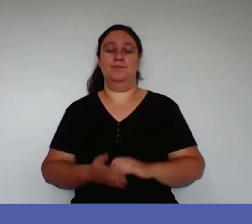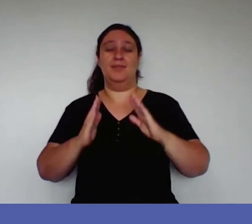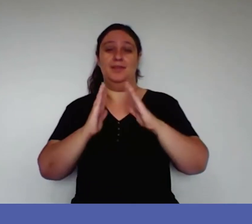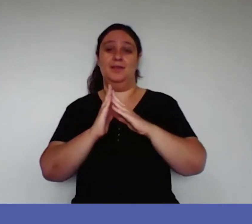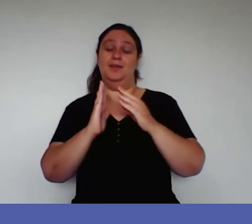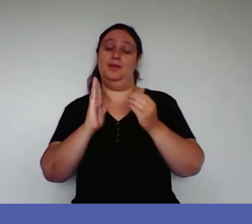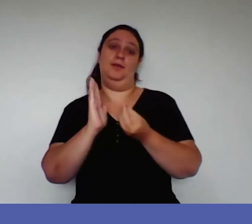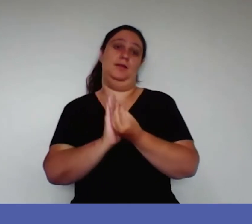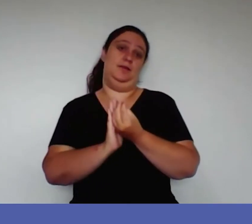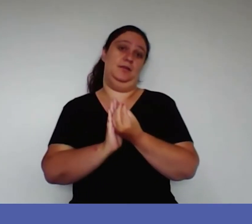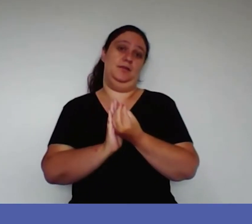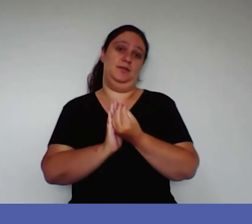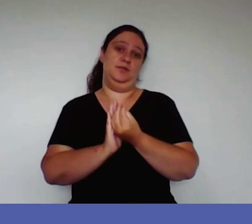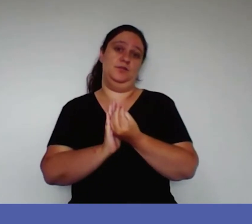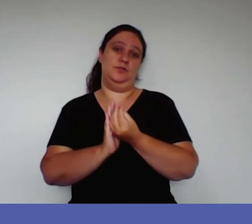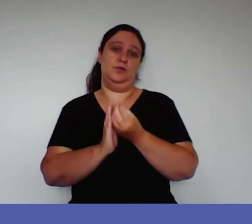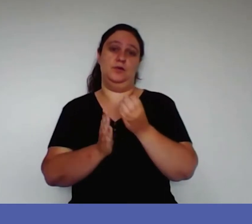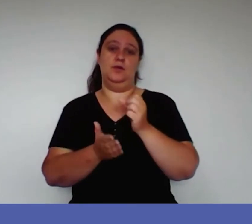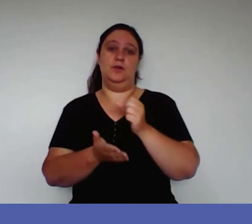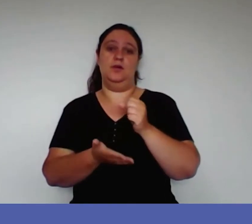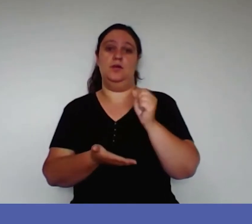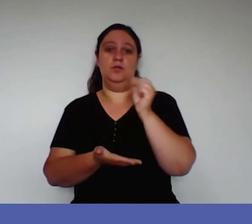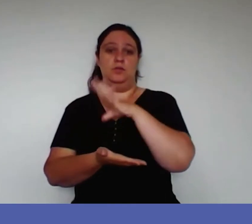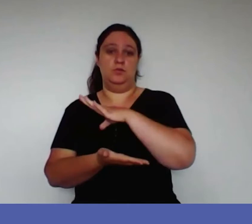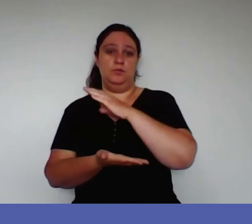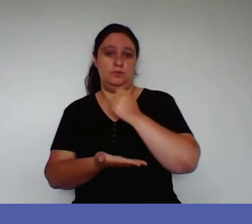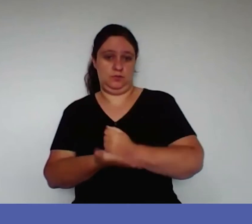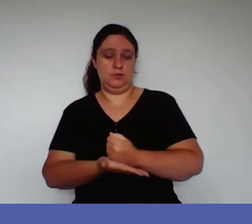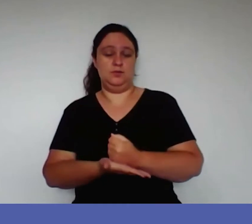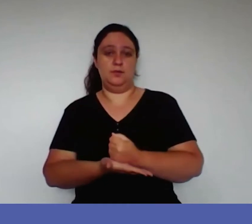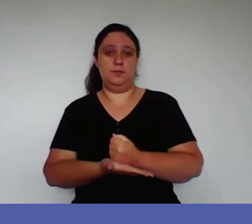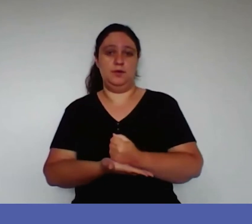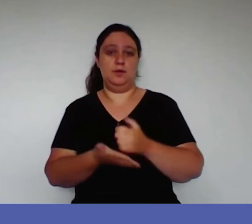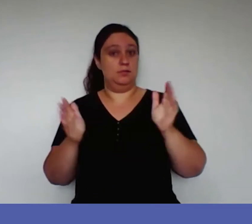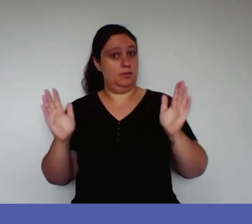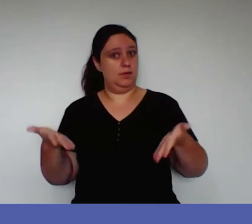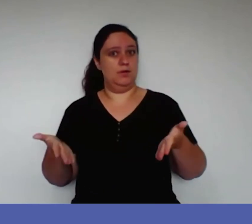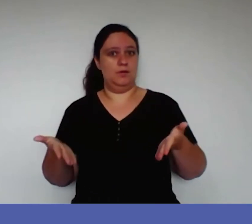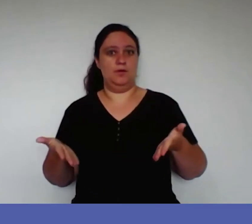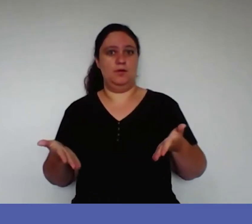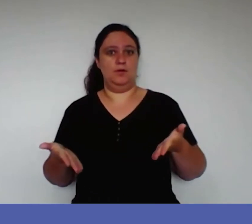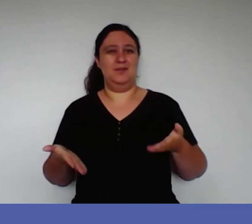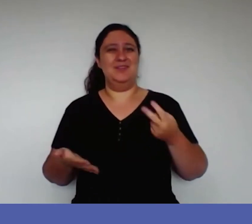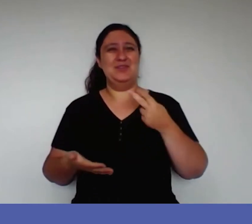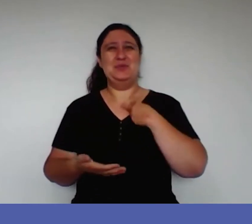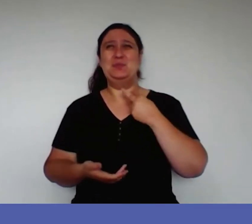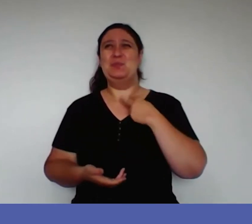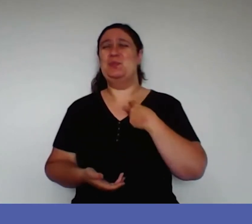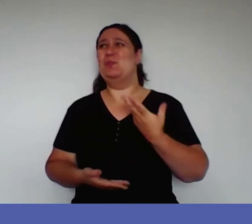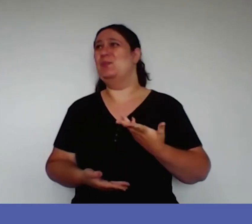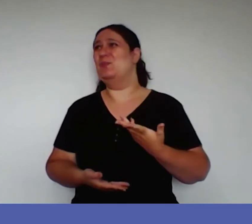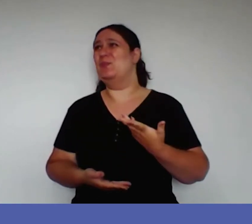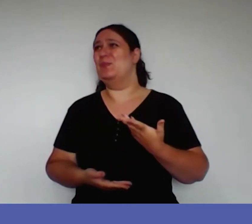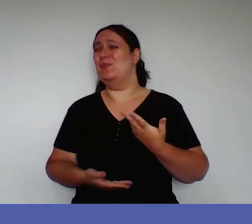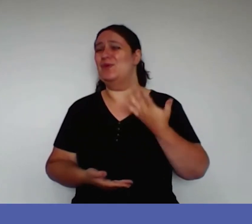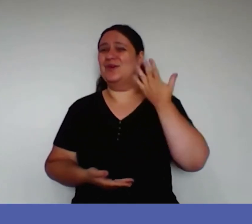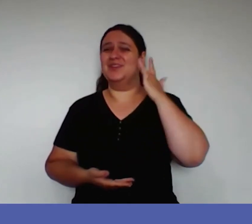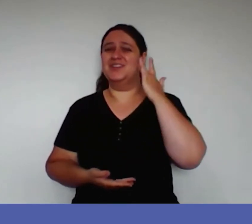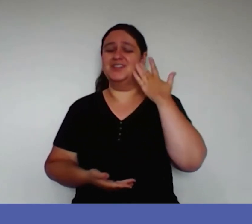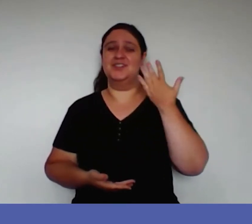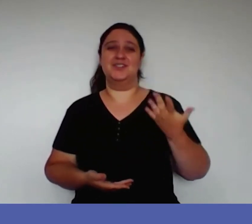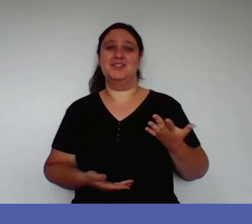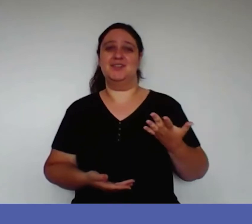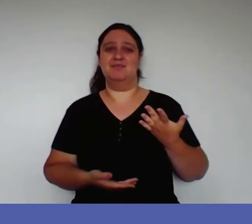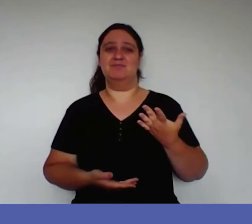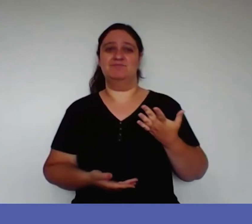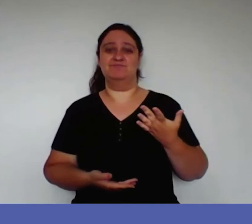Novo Testamento, no tempo da graça, irmão, não vamos ter aquele conceito de alguns que se